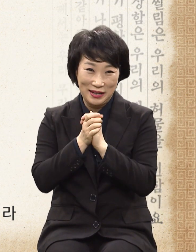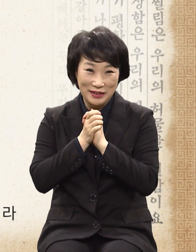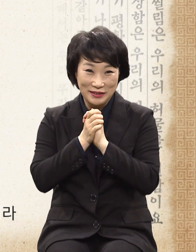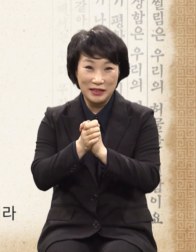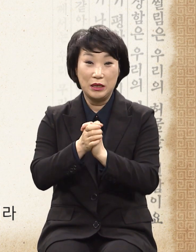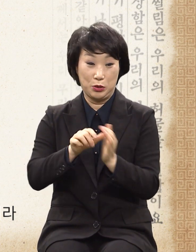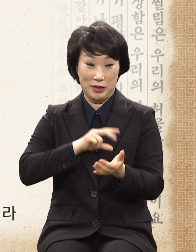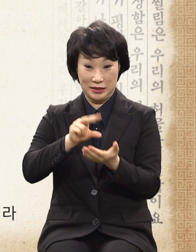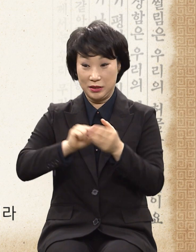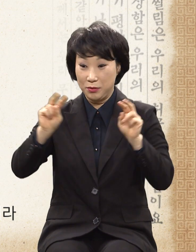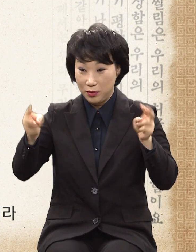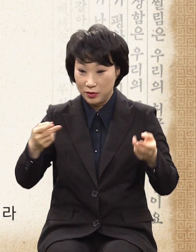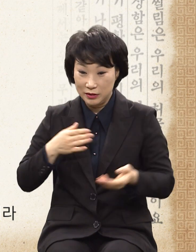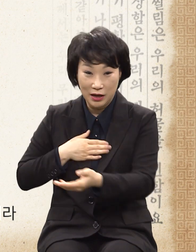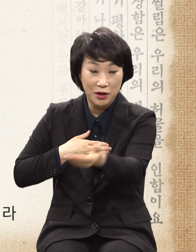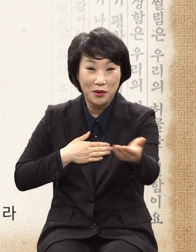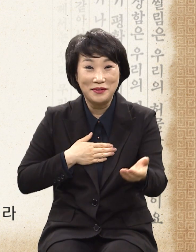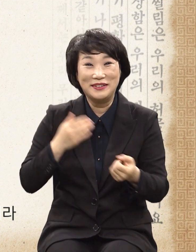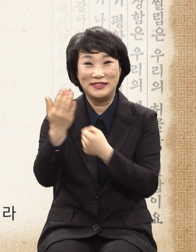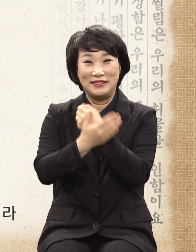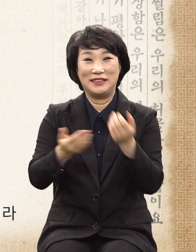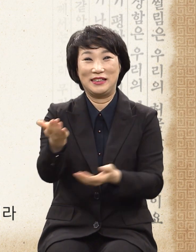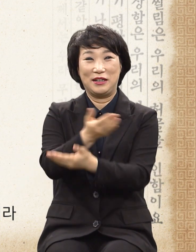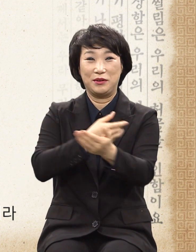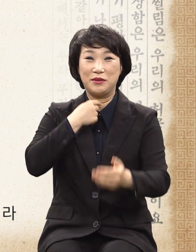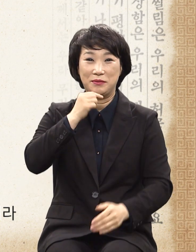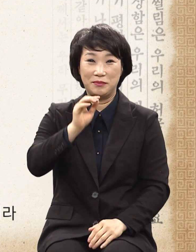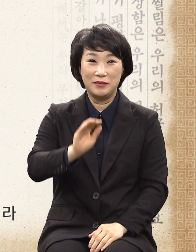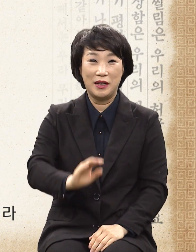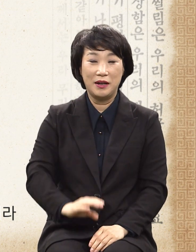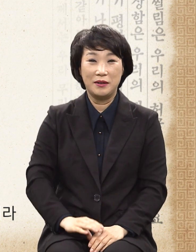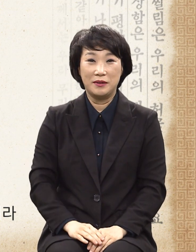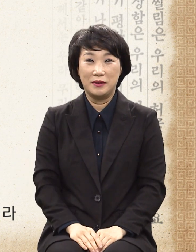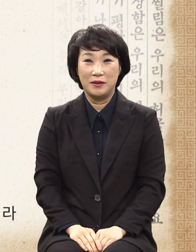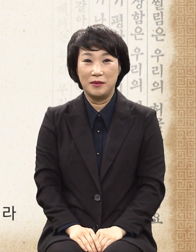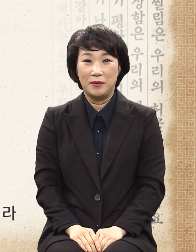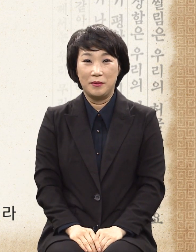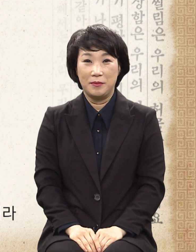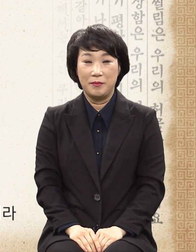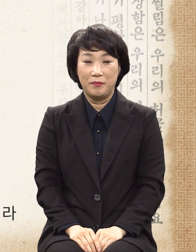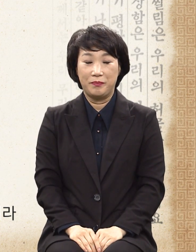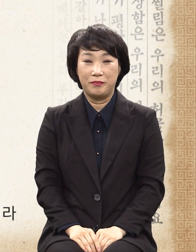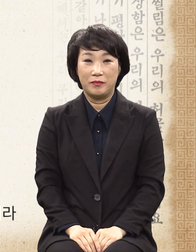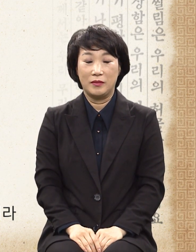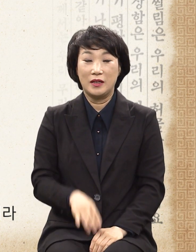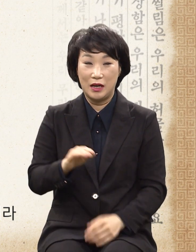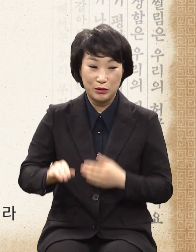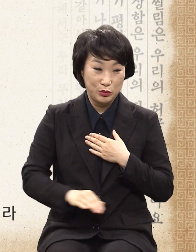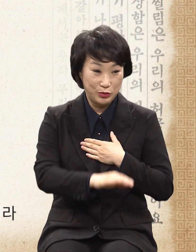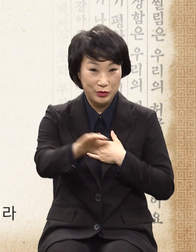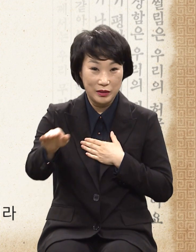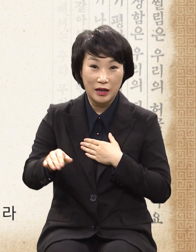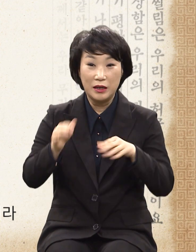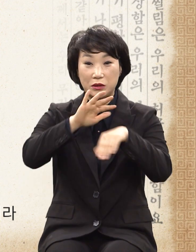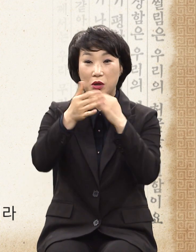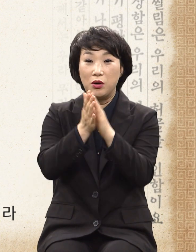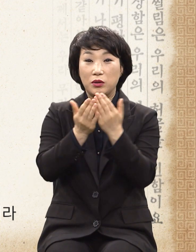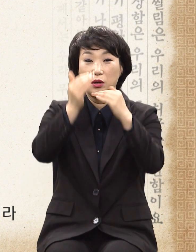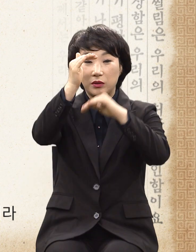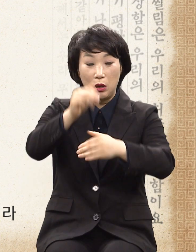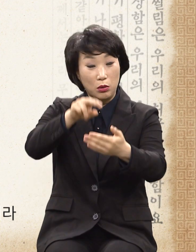같은 제목으로 은혜를 나누고자 합니다. 우리가 본문을 바라볼